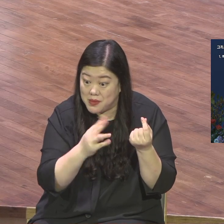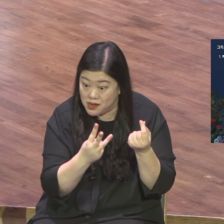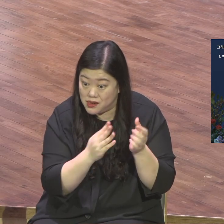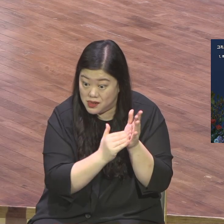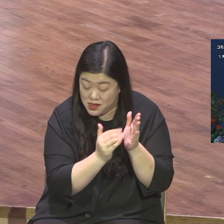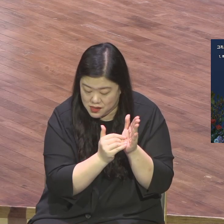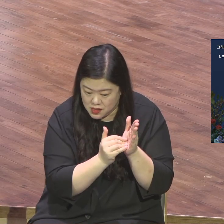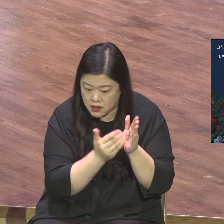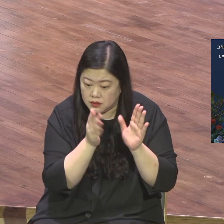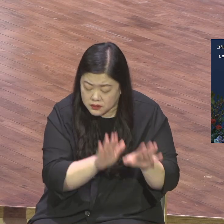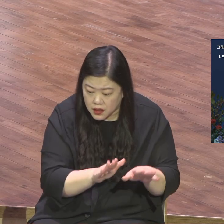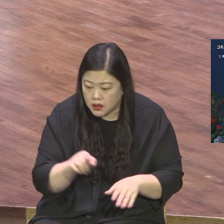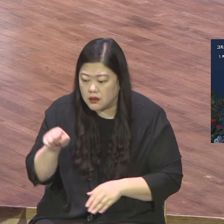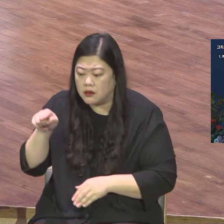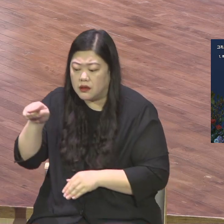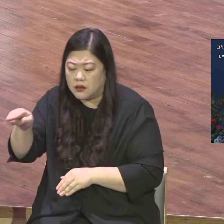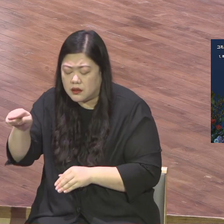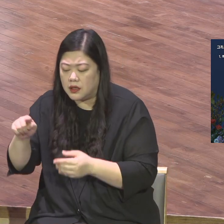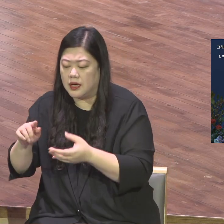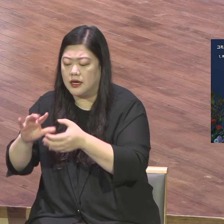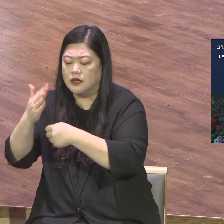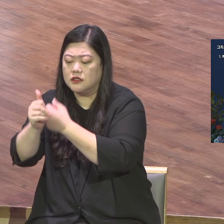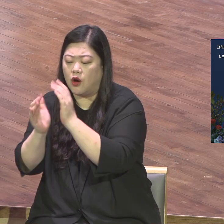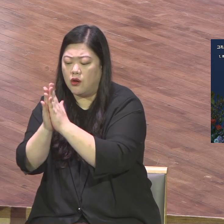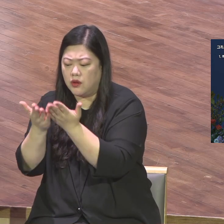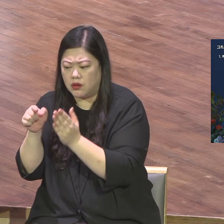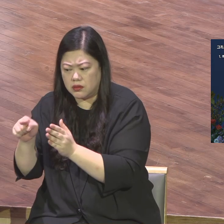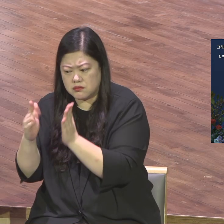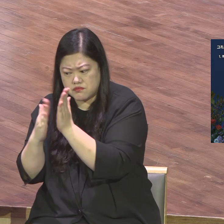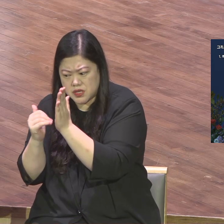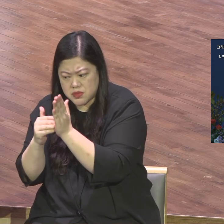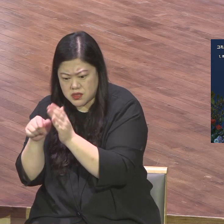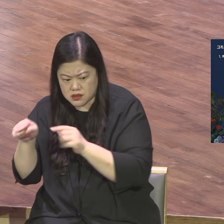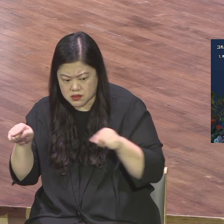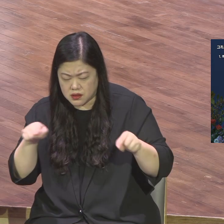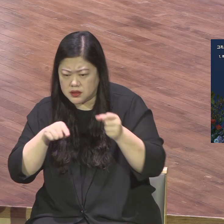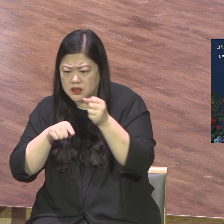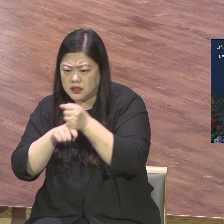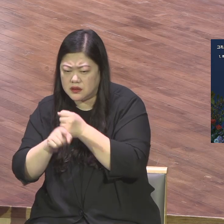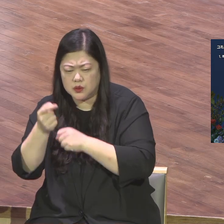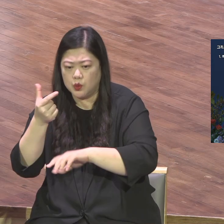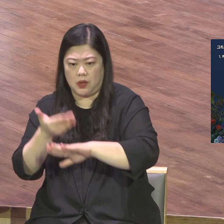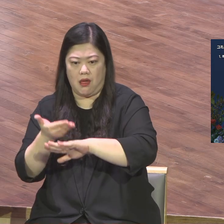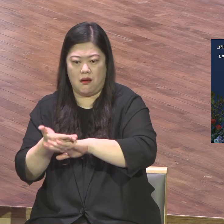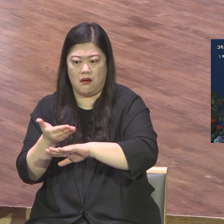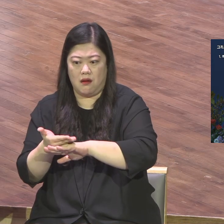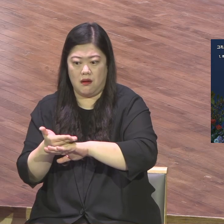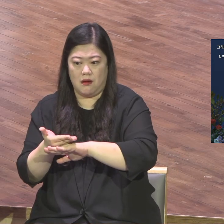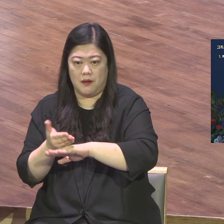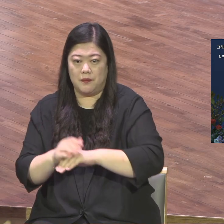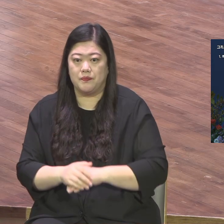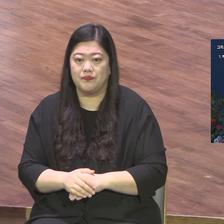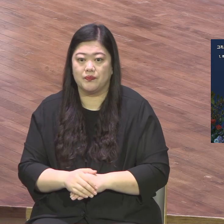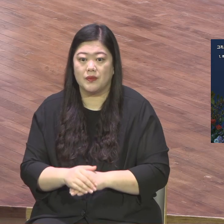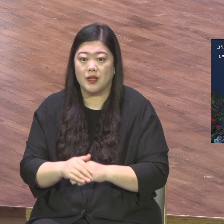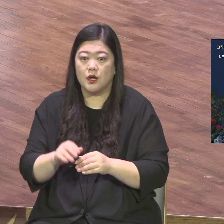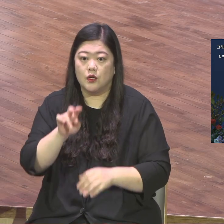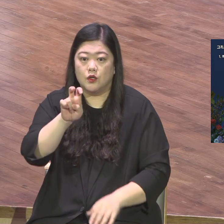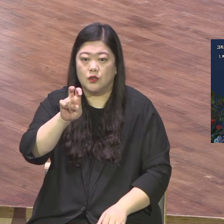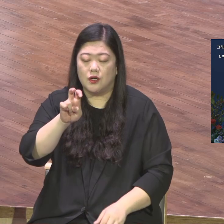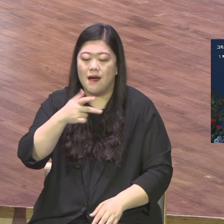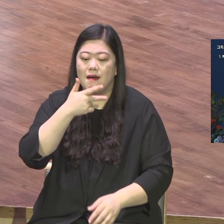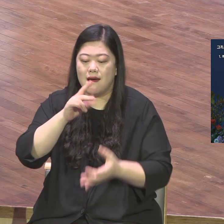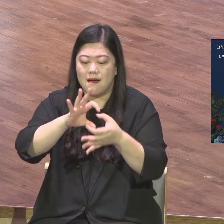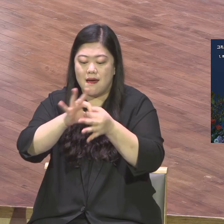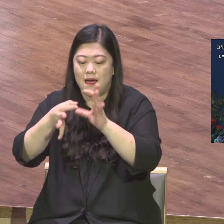감추거나 숨기는 것과는 차원이 다른 의미예요. 달라요. 이 비밀이라면 말을 헬라 말로